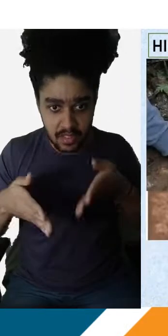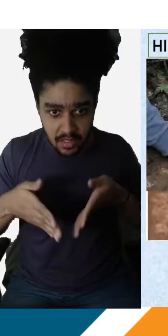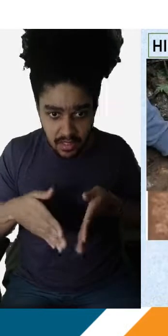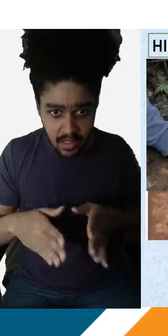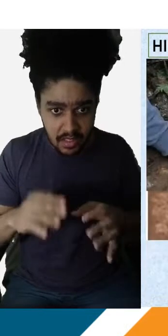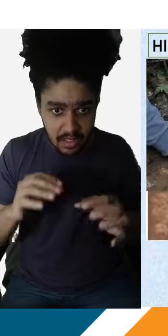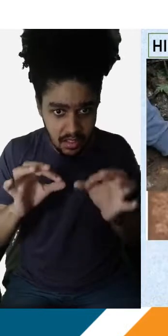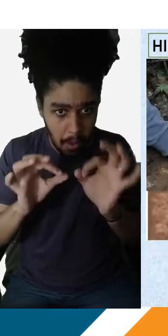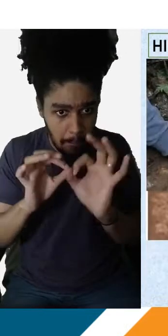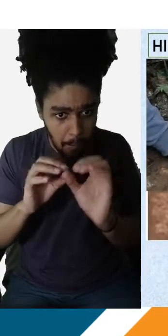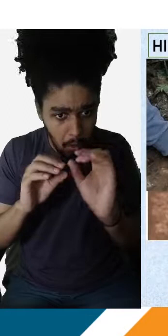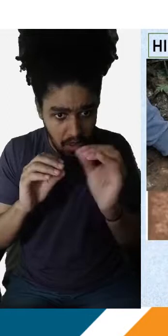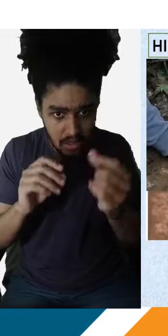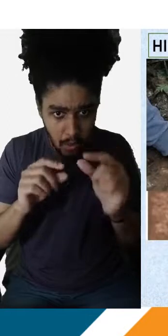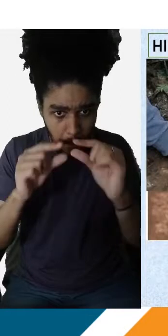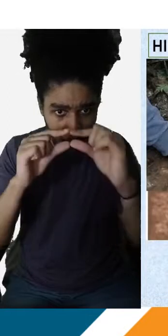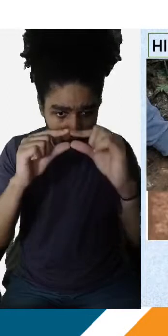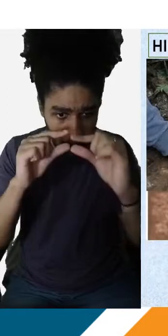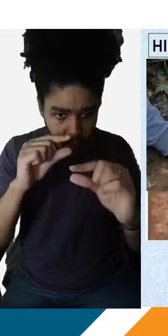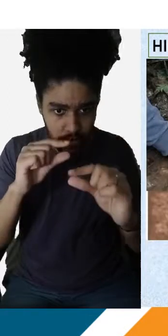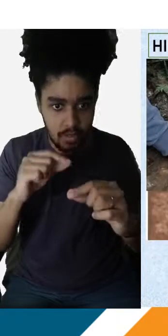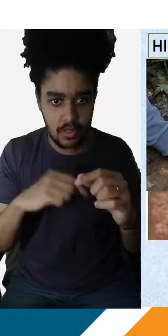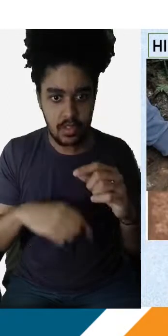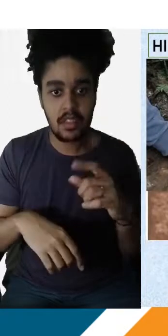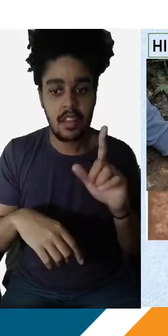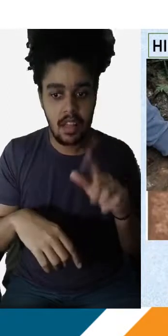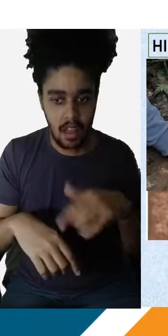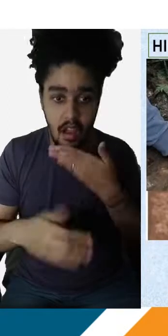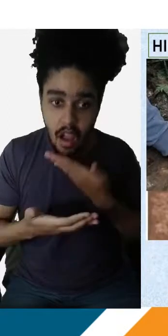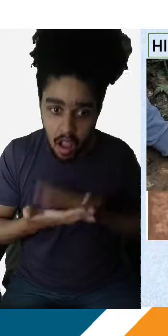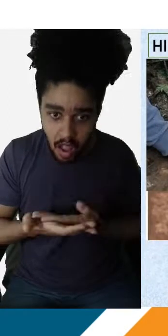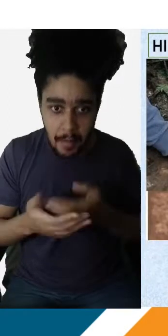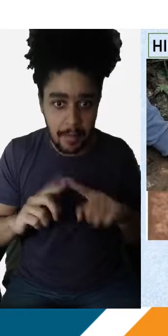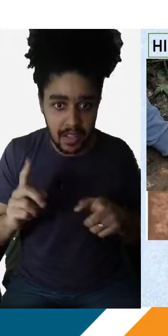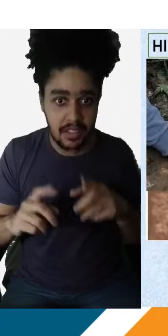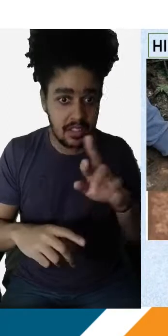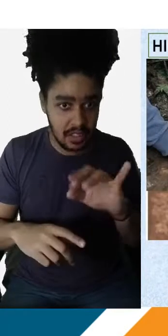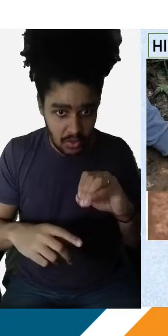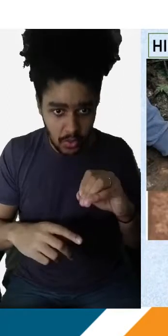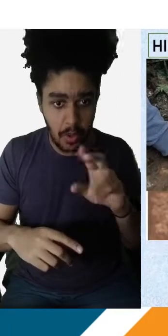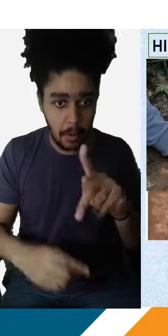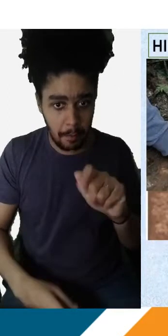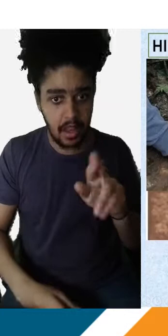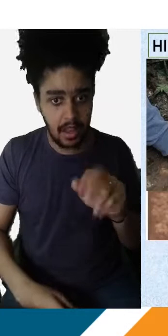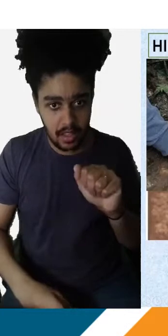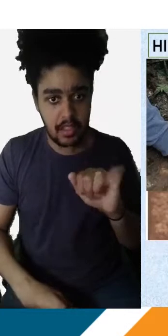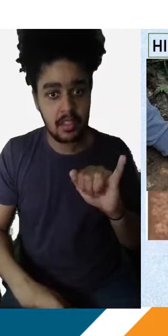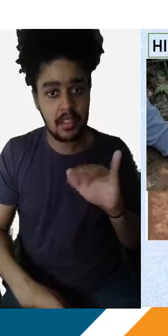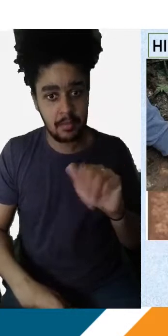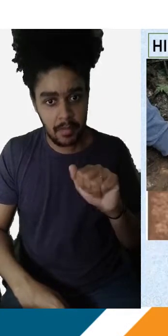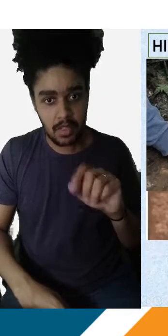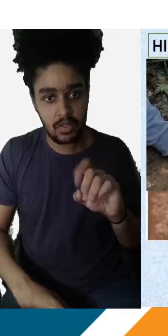a gente vê na imagem. Pessoal, podem pasmar, mas o Rio Paraíba do Sul, essa é a